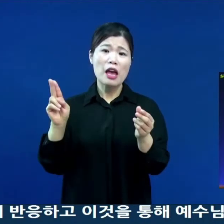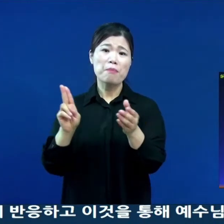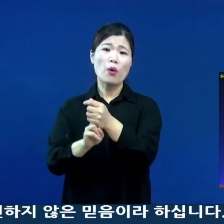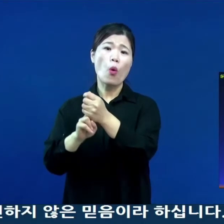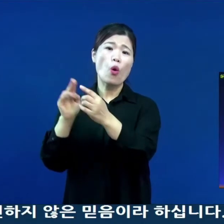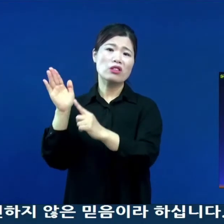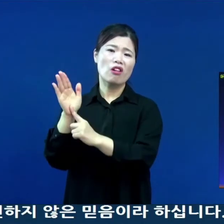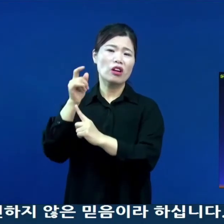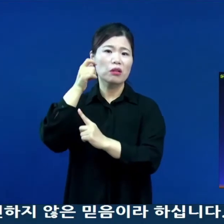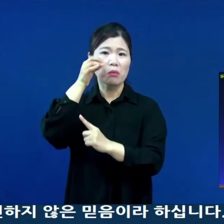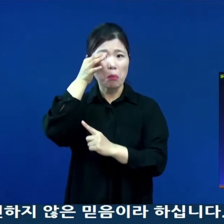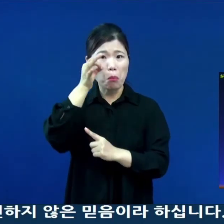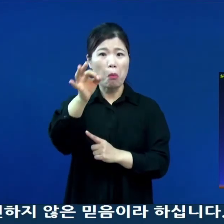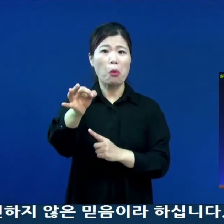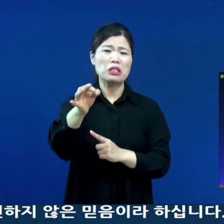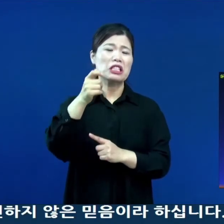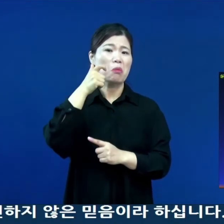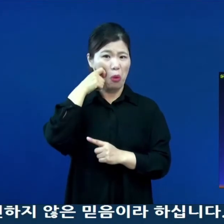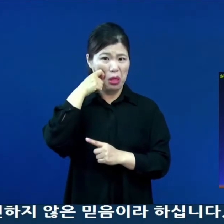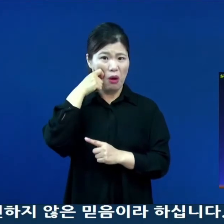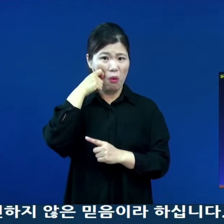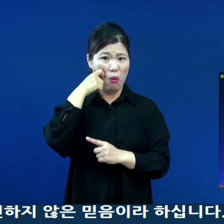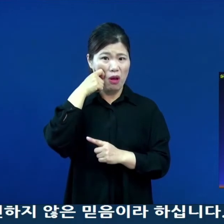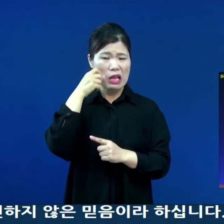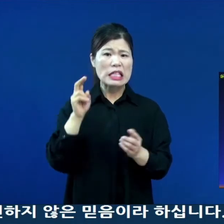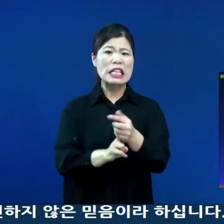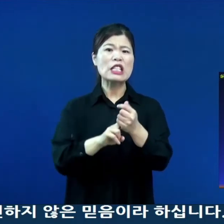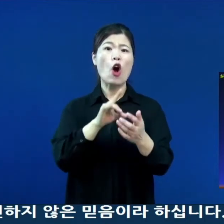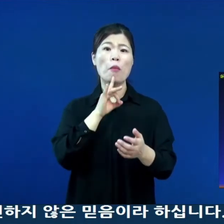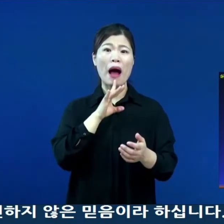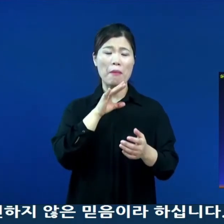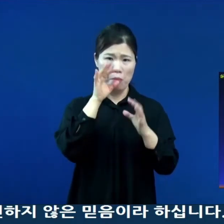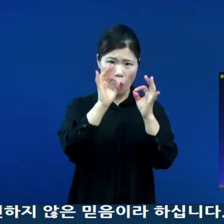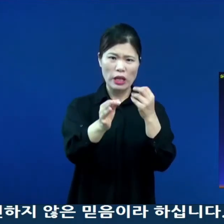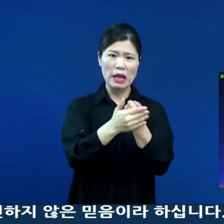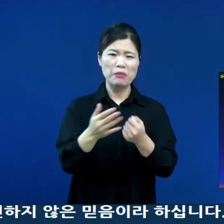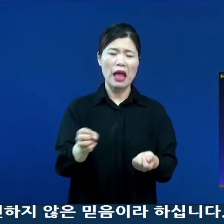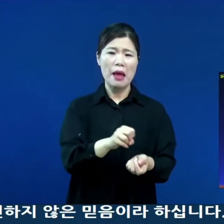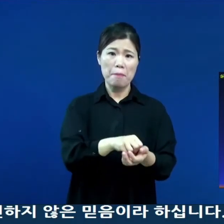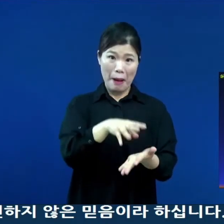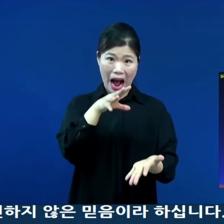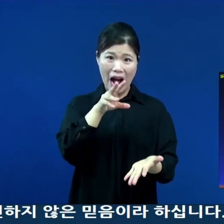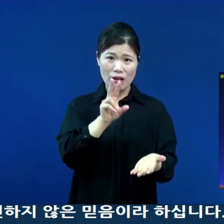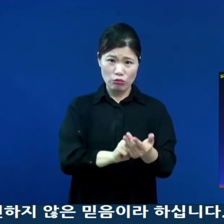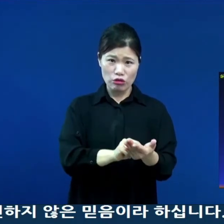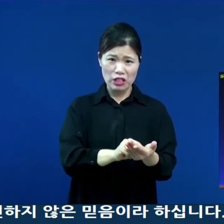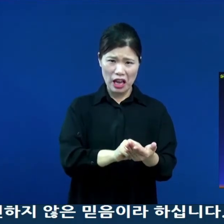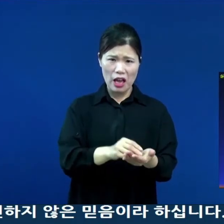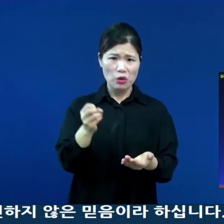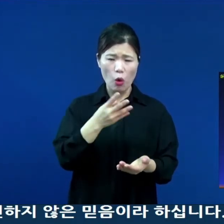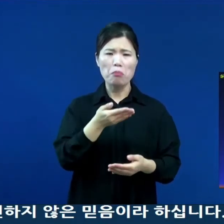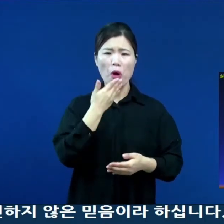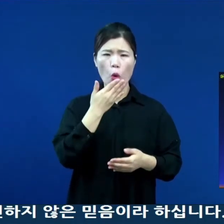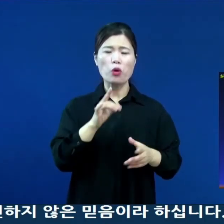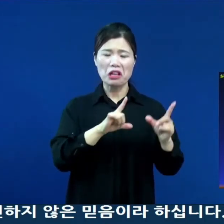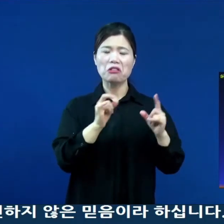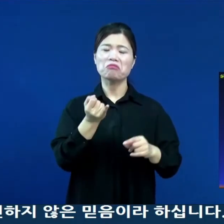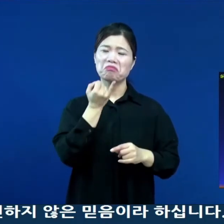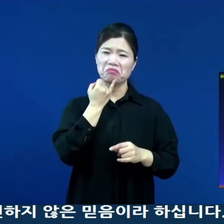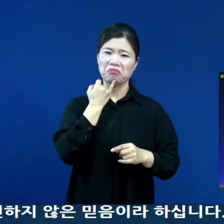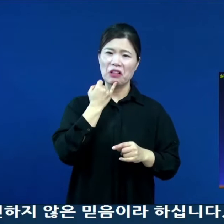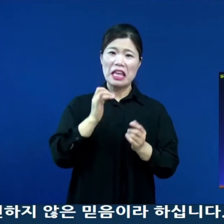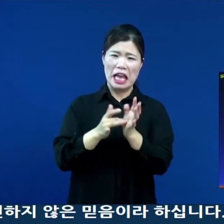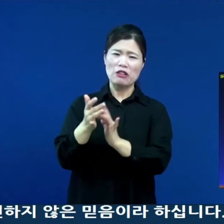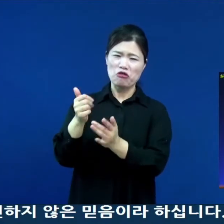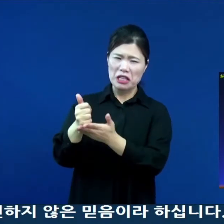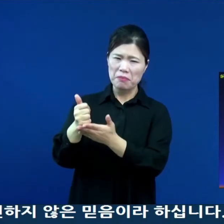일을 보면서 예수님을 따라다니면 빵 문제, 먹고 사는 문제 해결하겠구나, 저분이 왕이